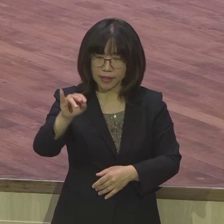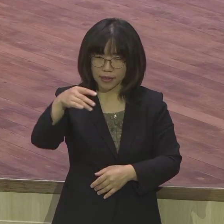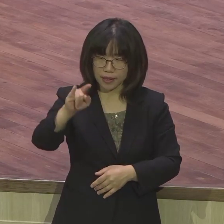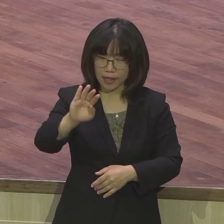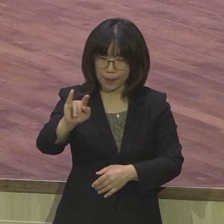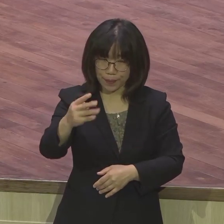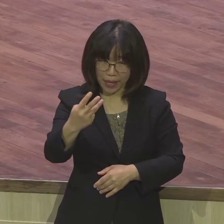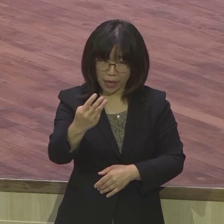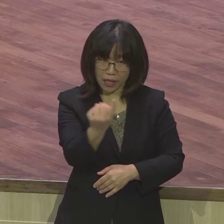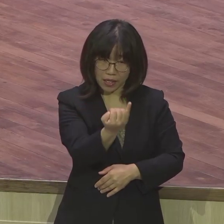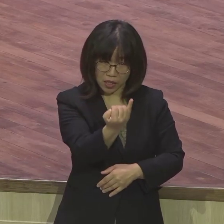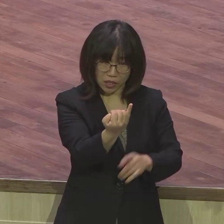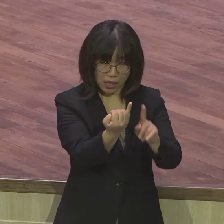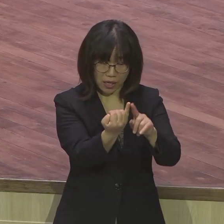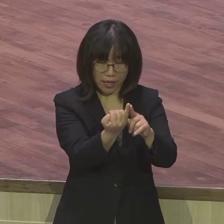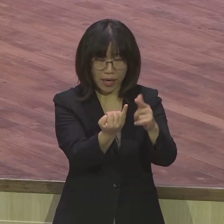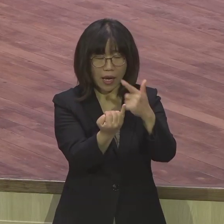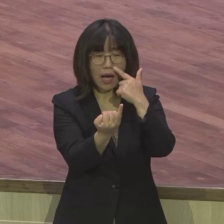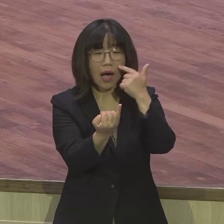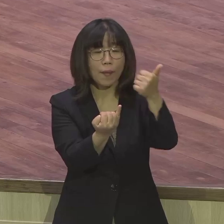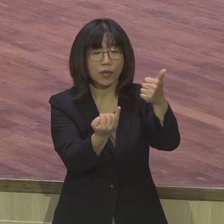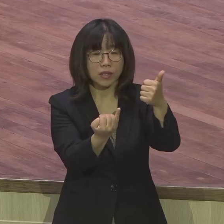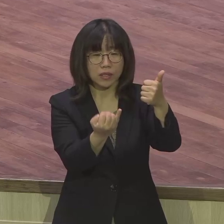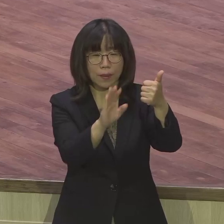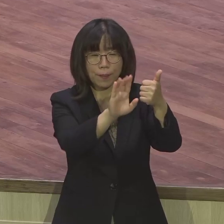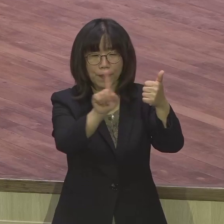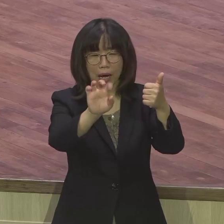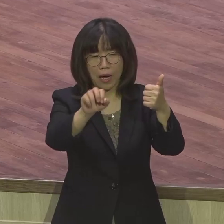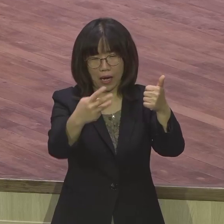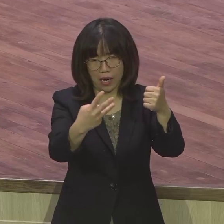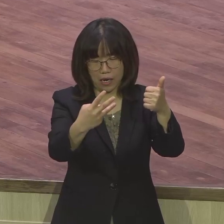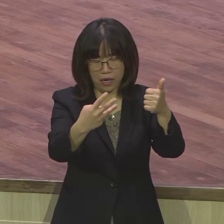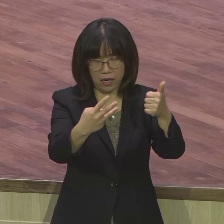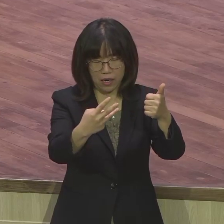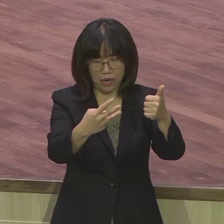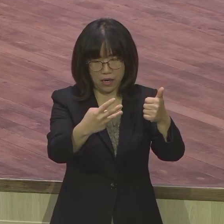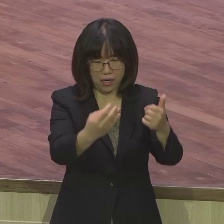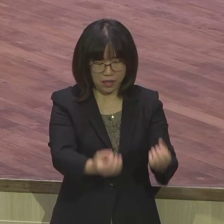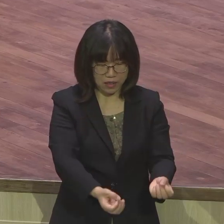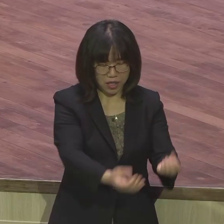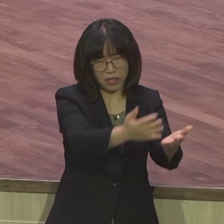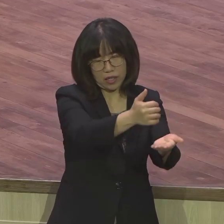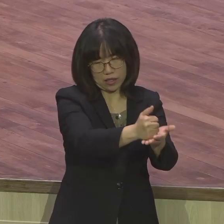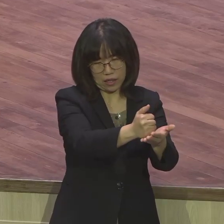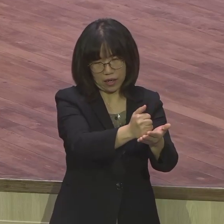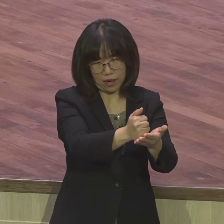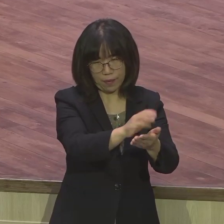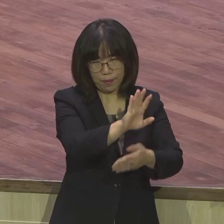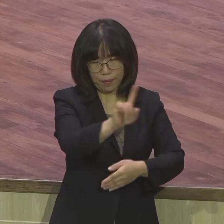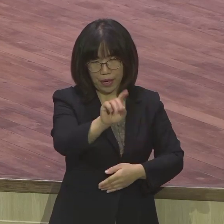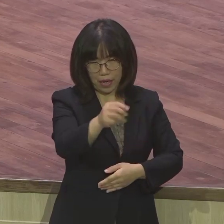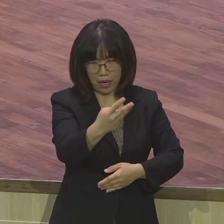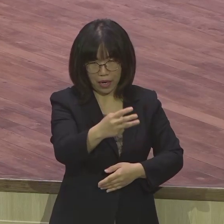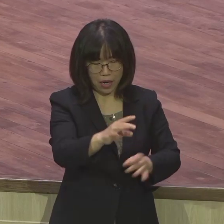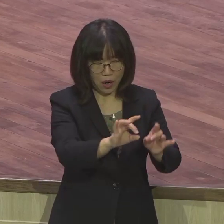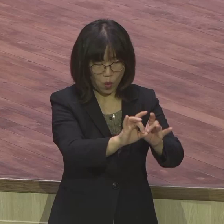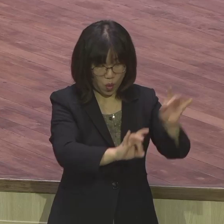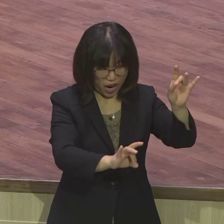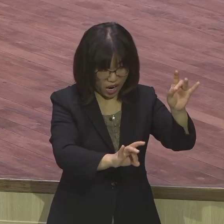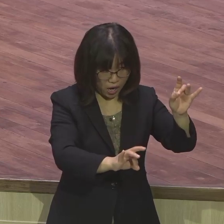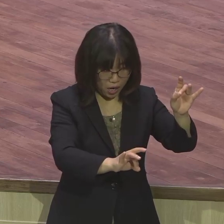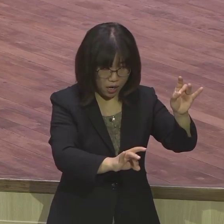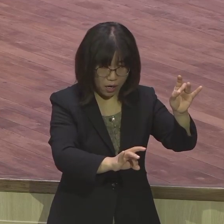바알 신의 제사장이었어요. 제사장. 그러니까 바알 신을 섬기는 저 같은 목회자였다니까.